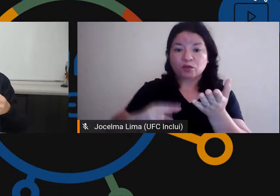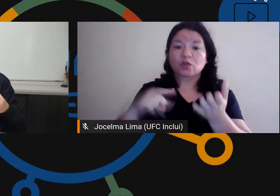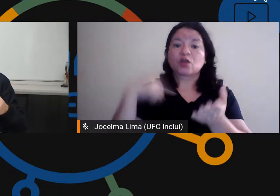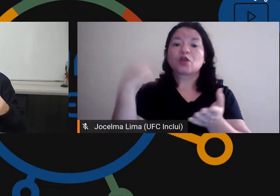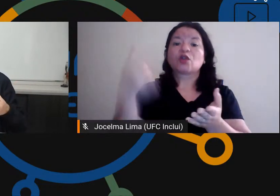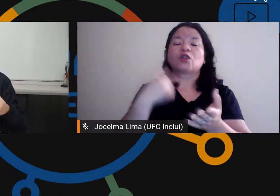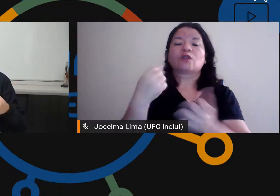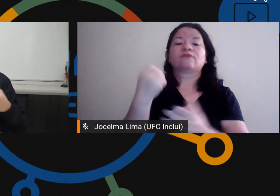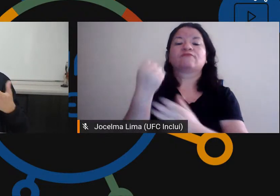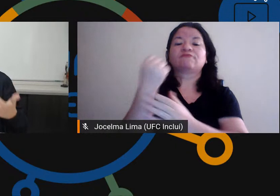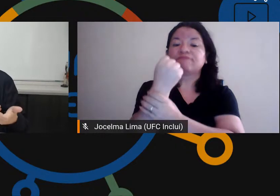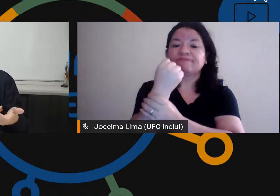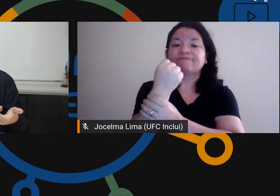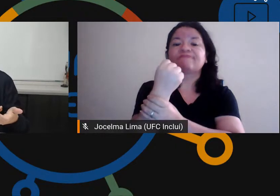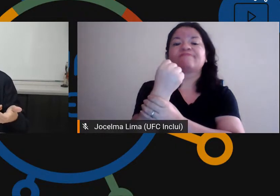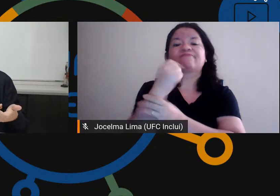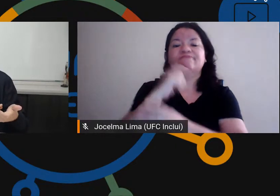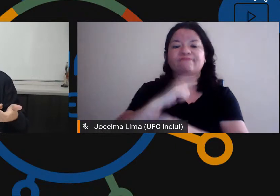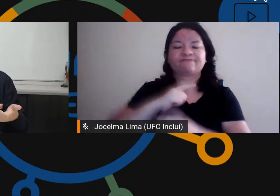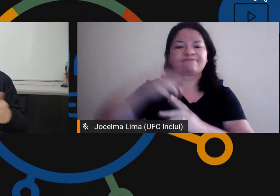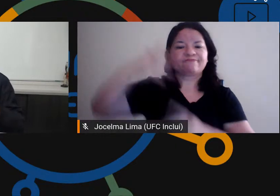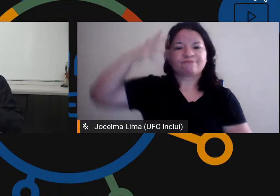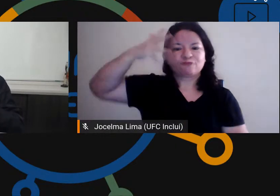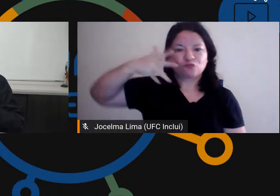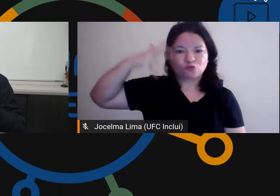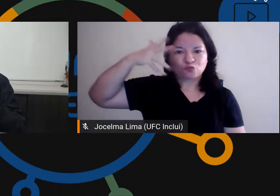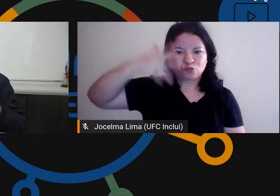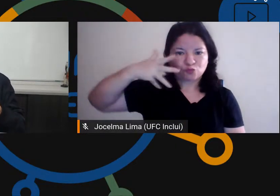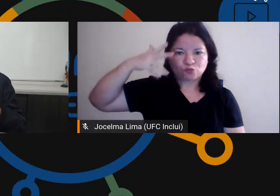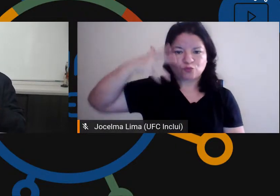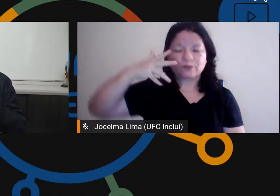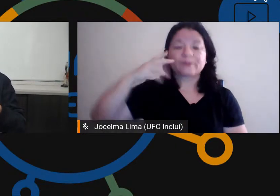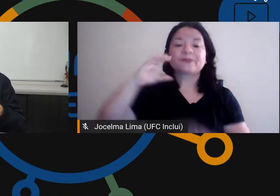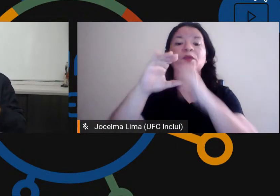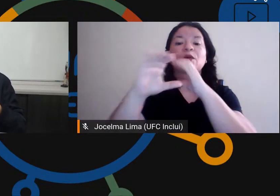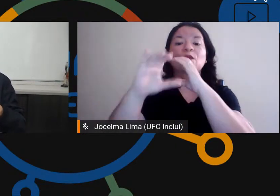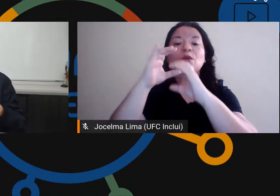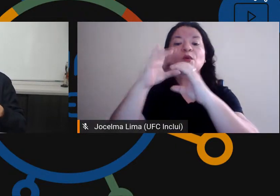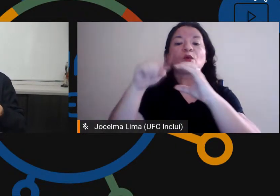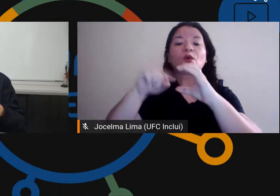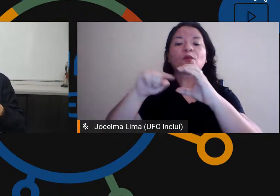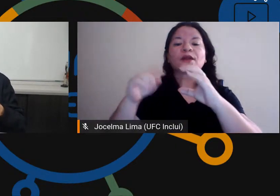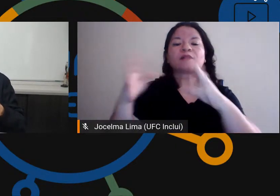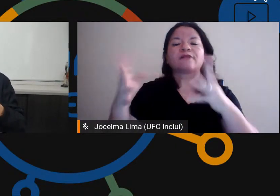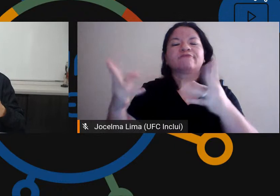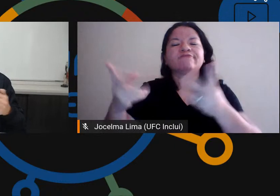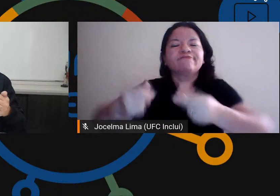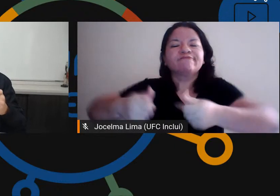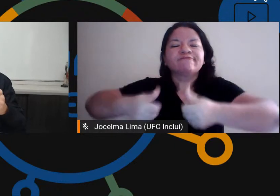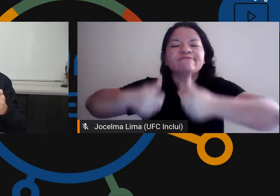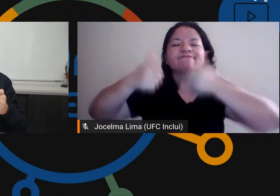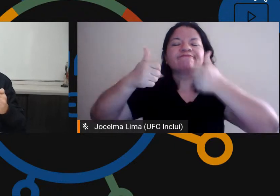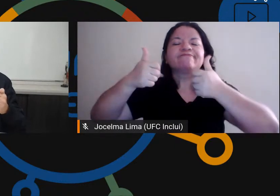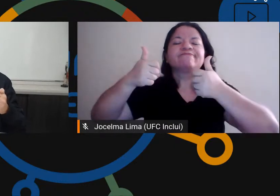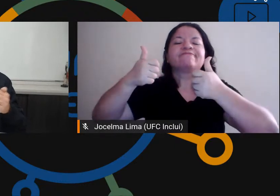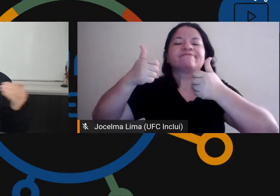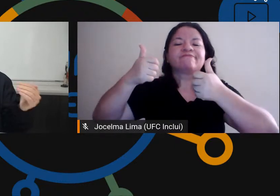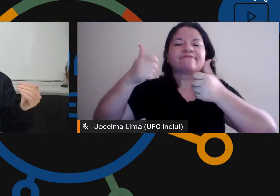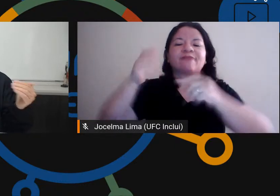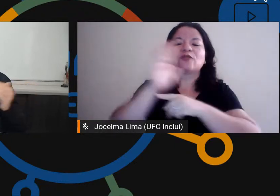a consistência do discurso. E a comunicação aprimora esse discurso para ser entendido. Entre uma